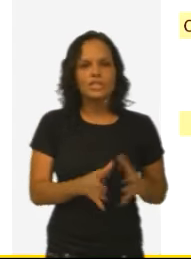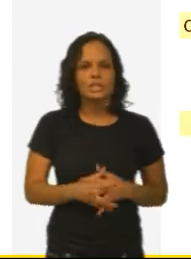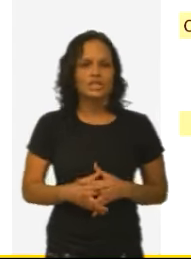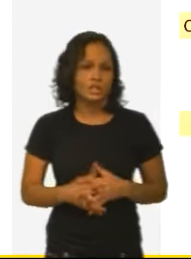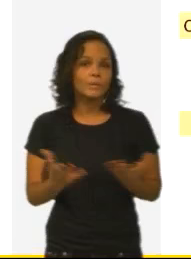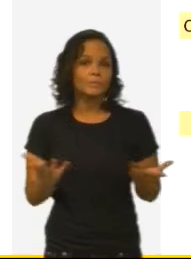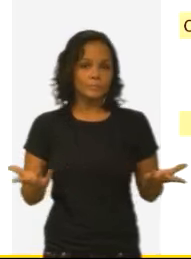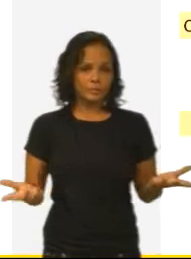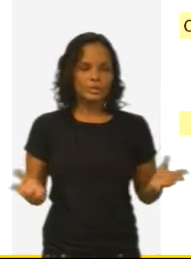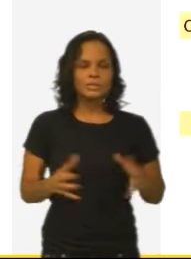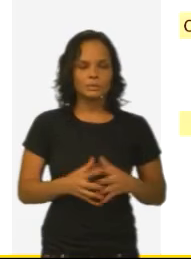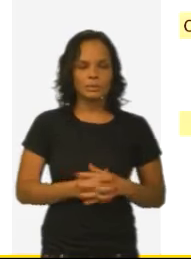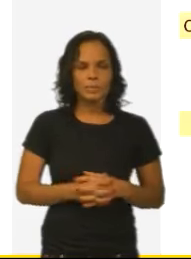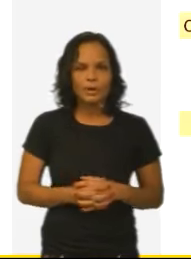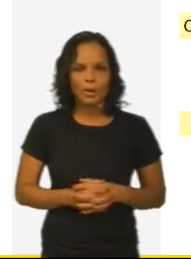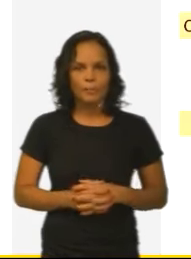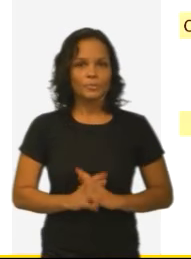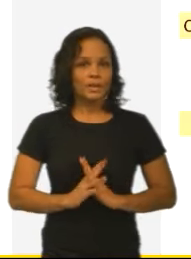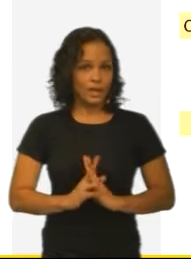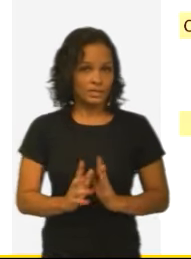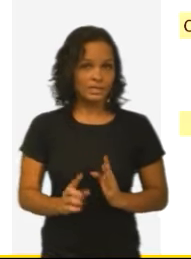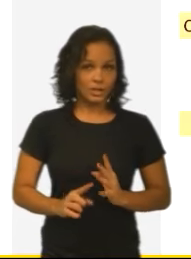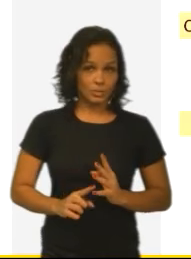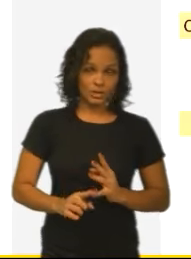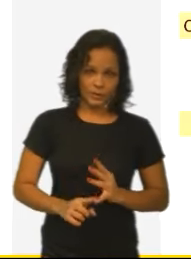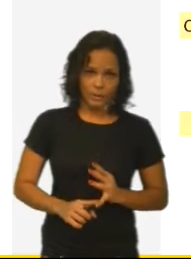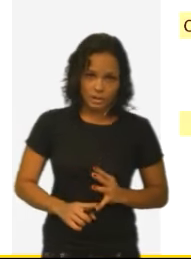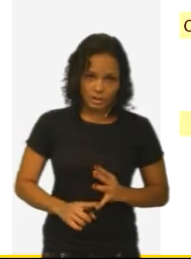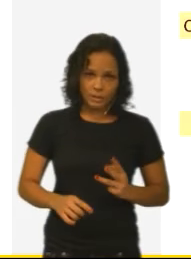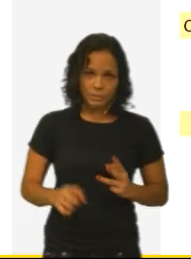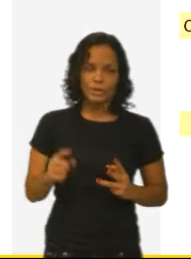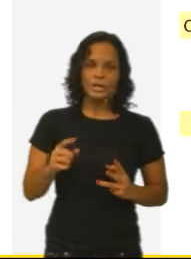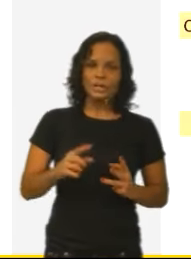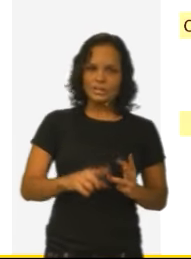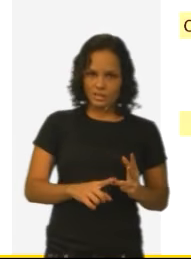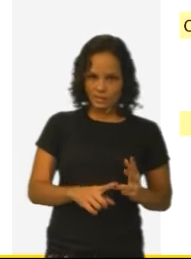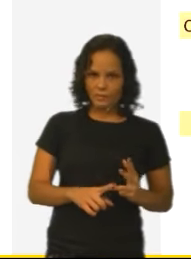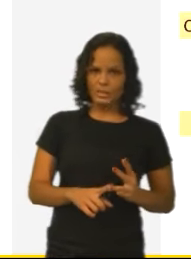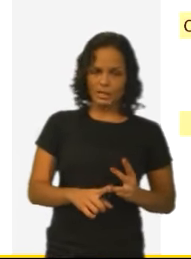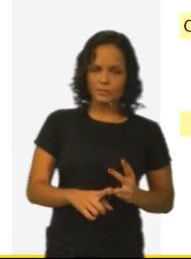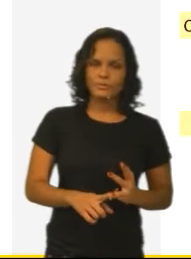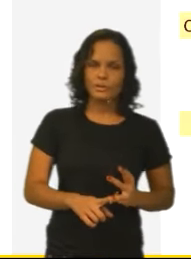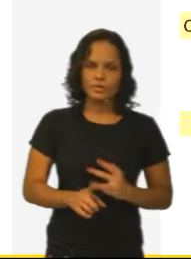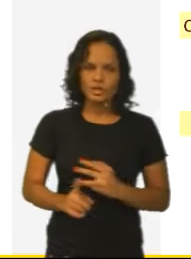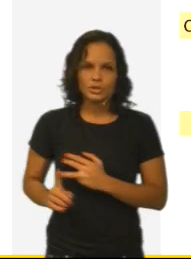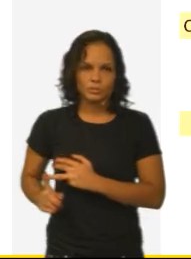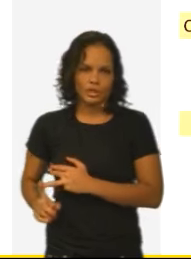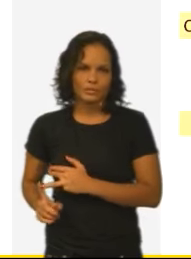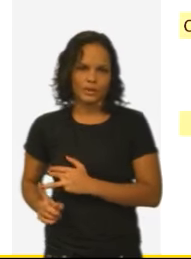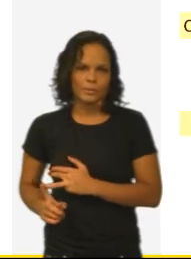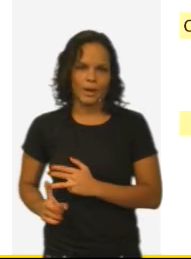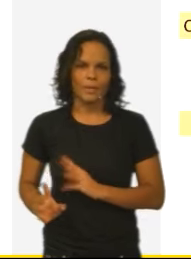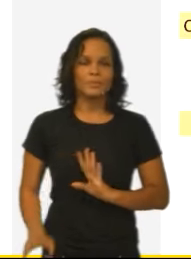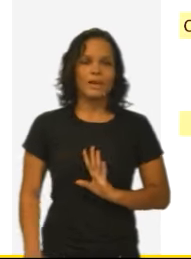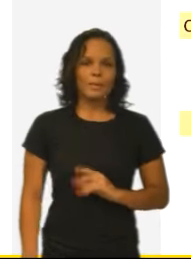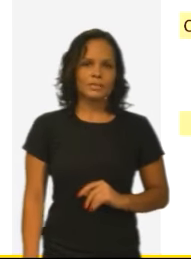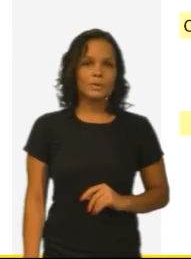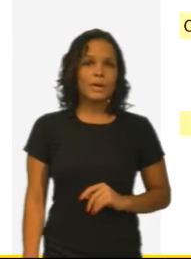ele indica noção temporal. Ele seria um advérbio de tempo que exerceria a função de adjunto adverbial. Mas não é a